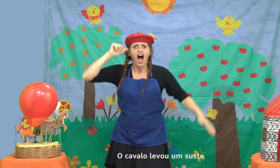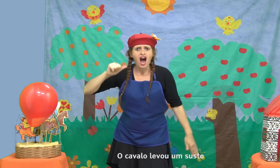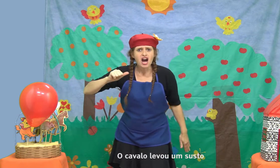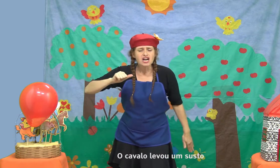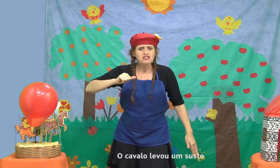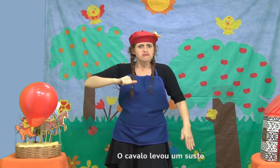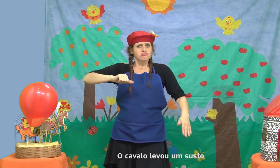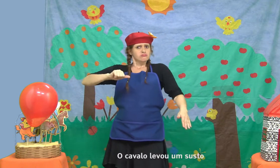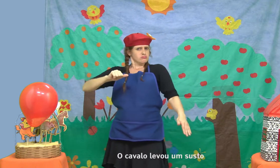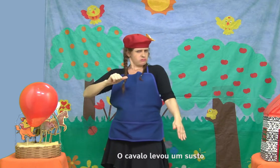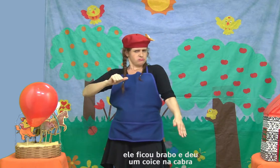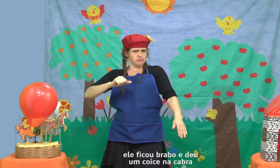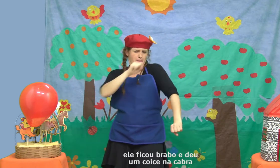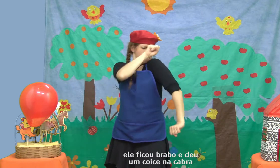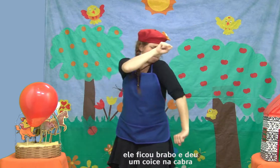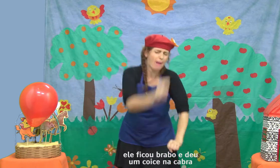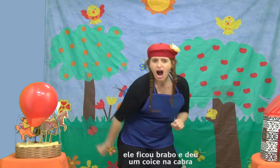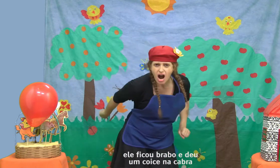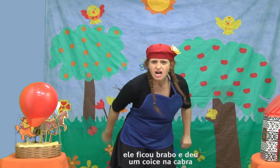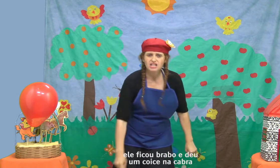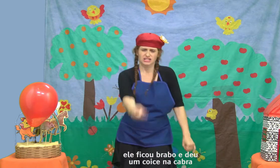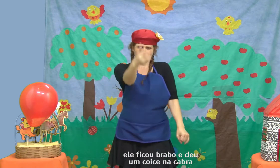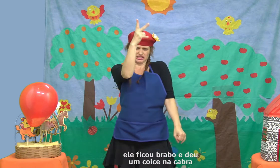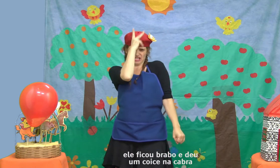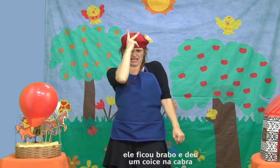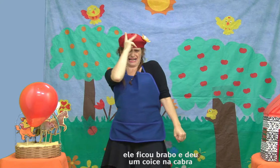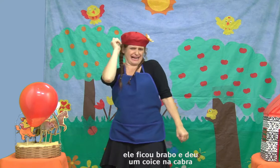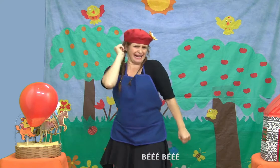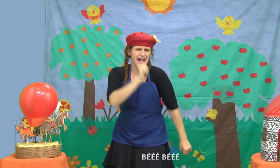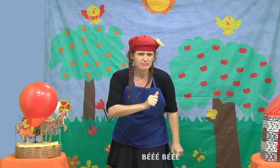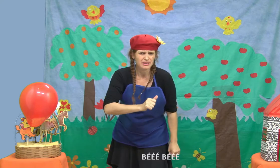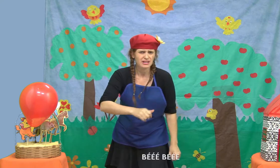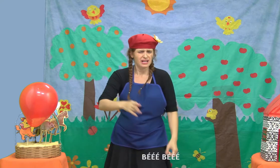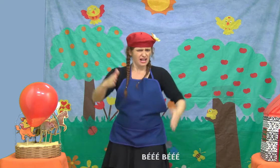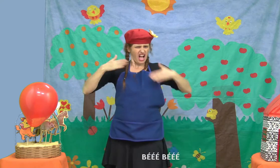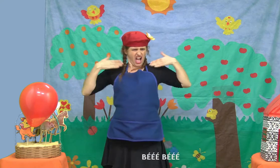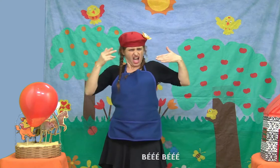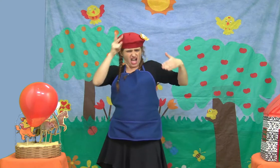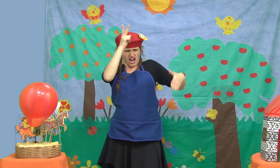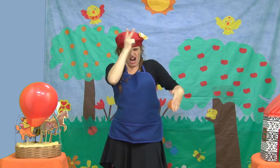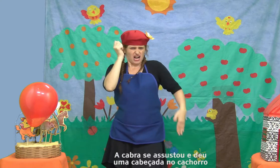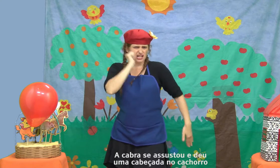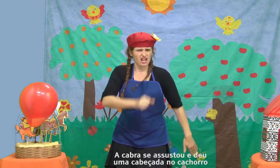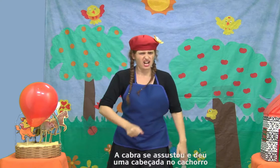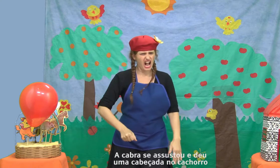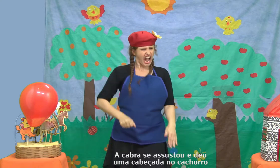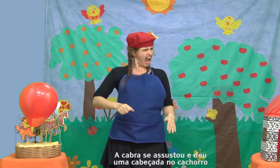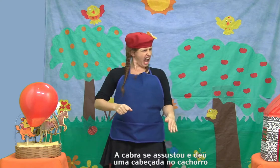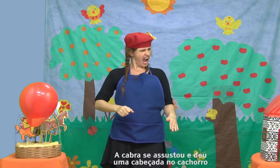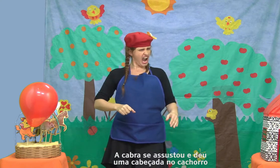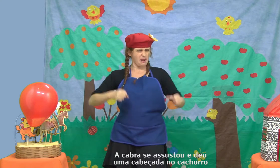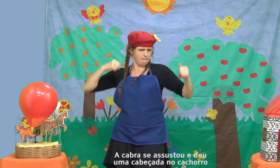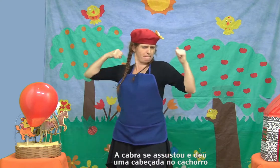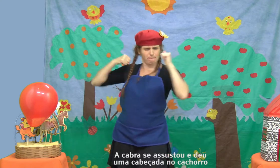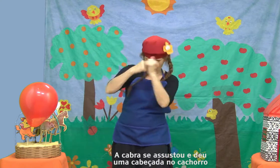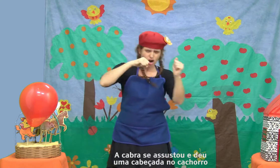susto cavalo e ficou bob de um coice na cabral acaba se assustou e deu uma cabeçada